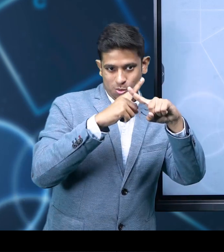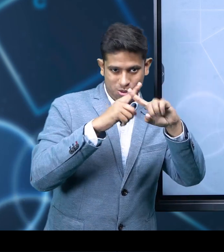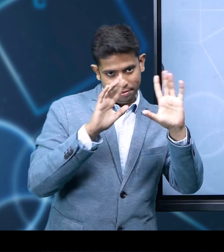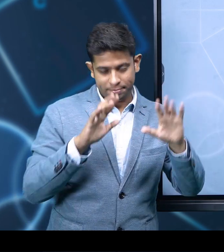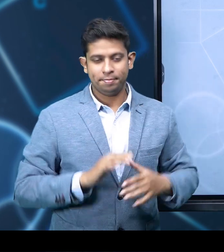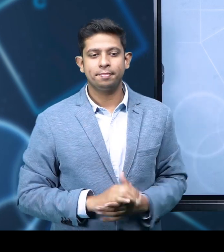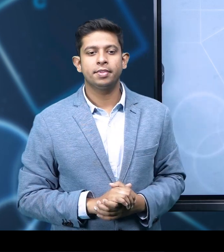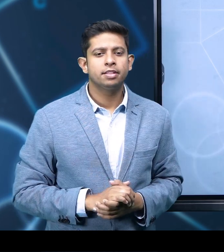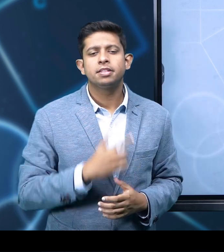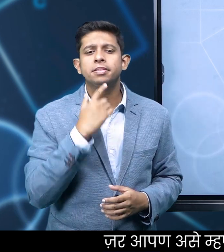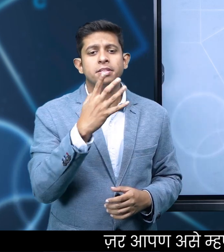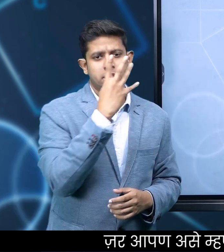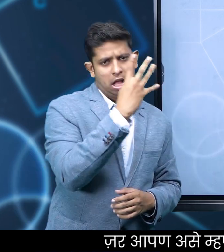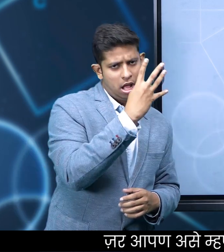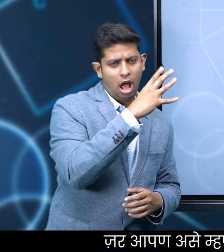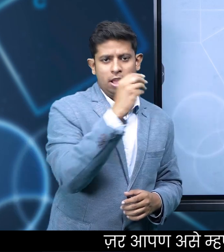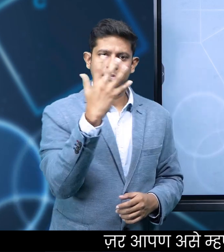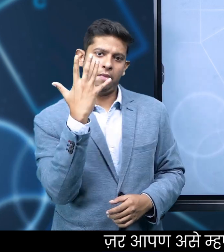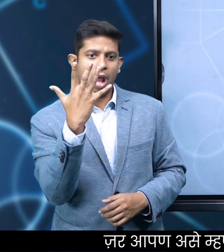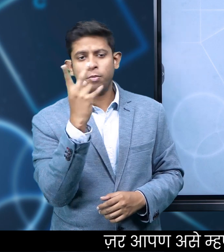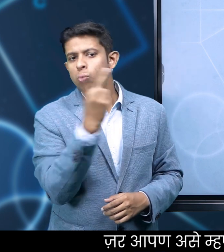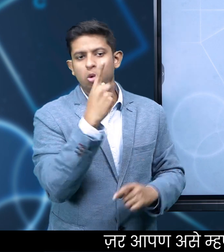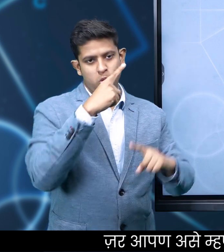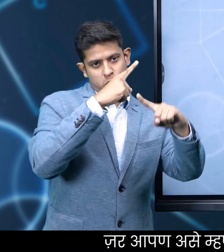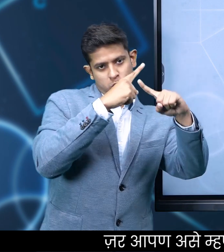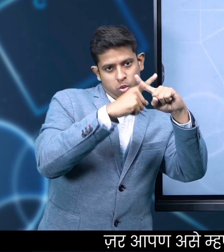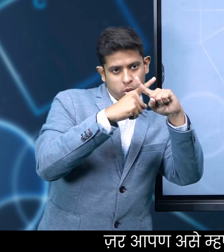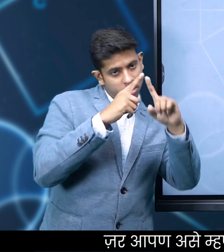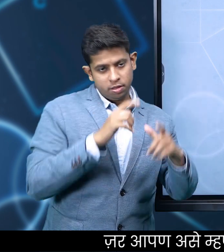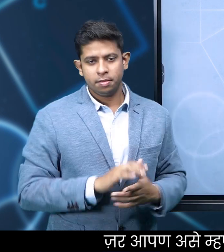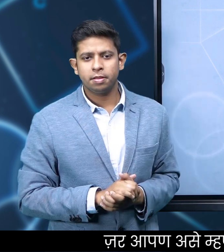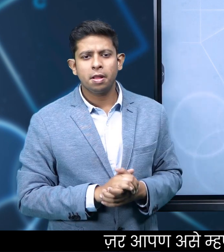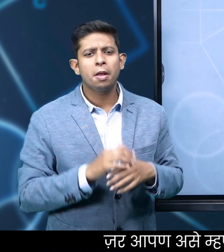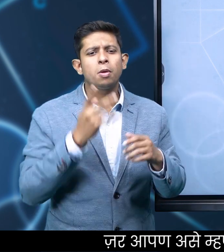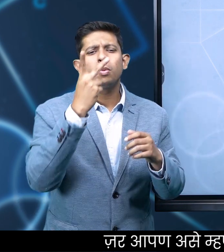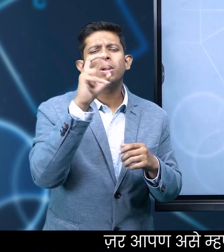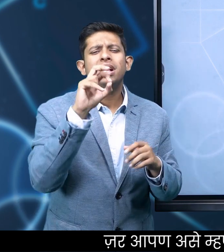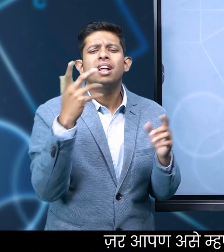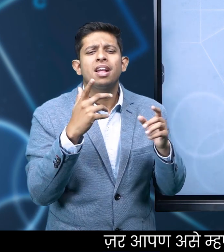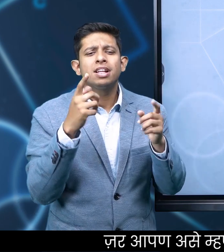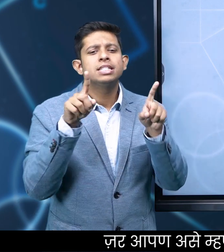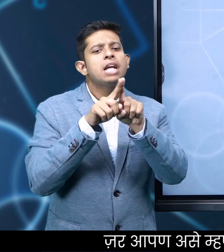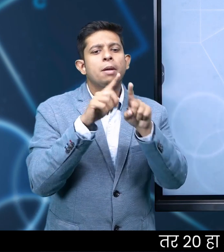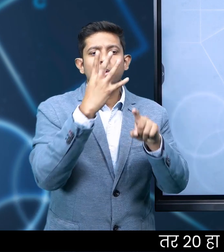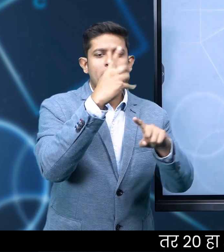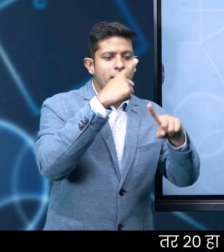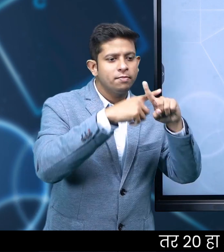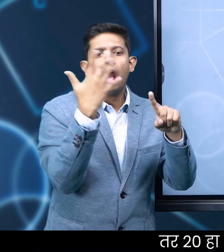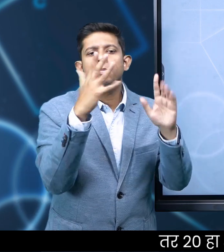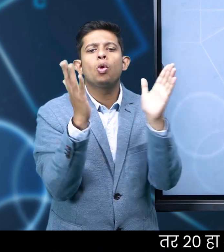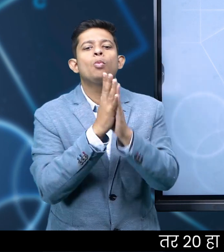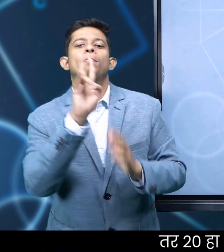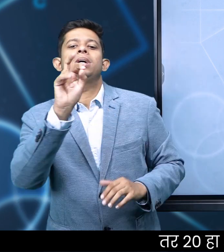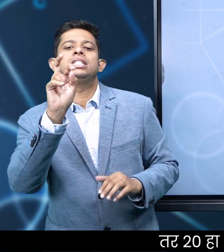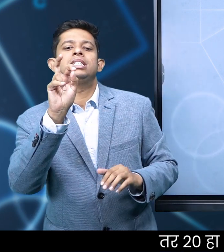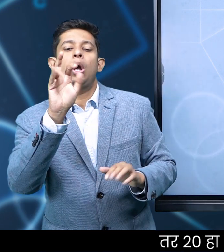गुणाकार. जर आपण असे म्हणतो की 4 आणि 5 हे 20चे घटक आहेत तर 20 हा 4 आणि